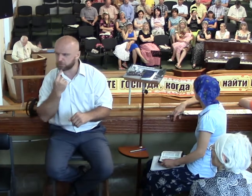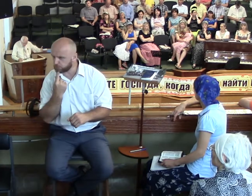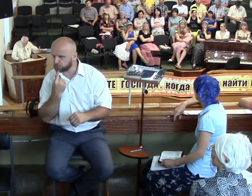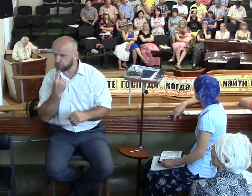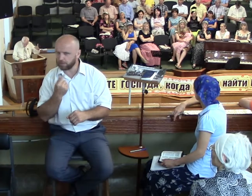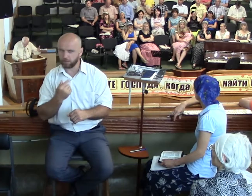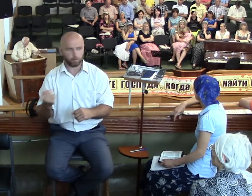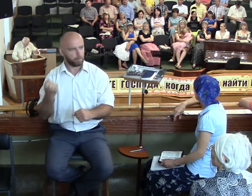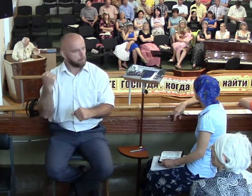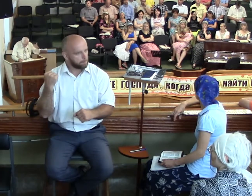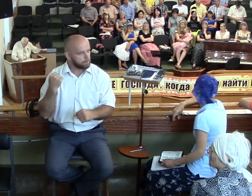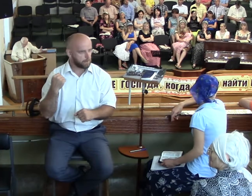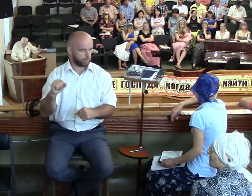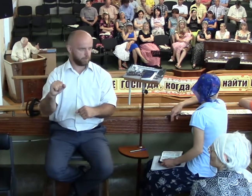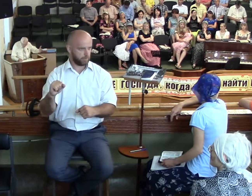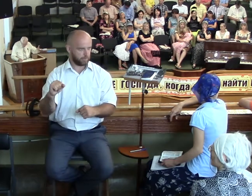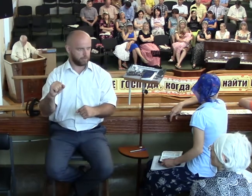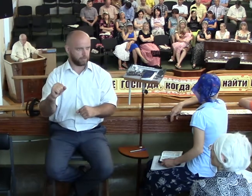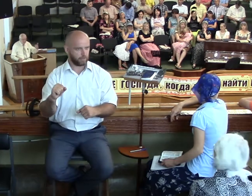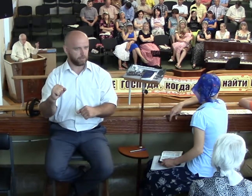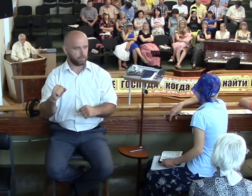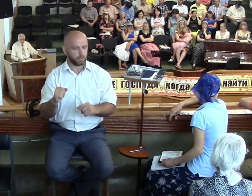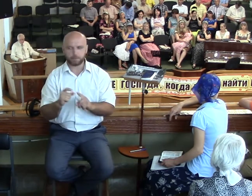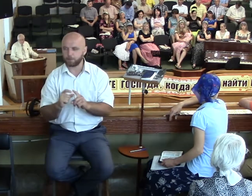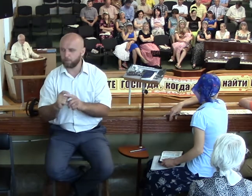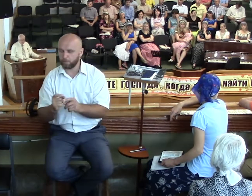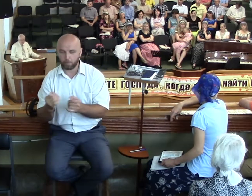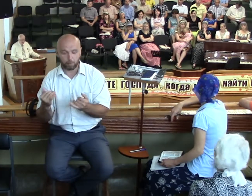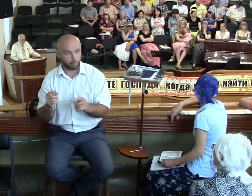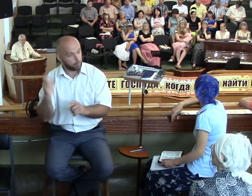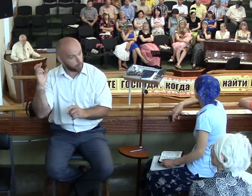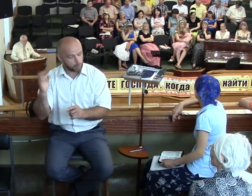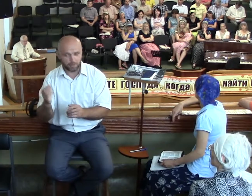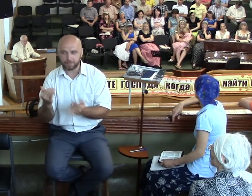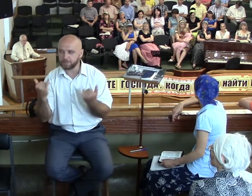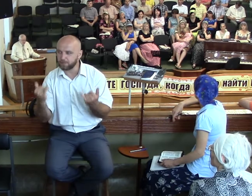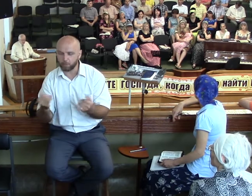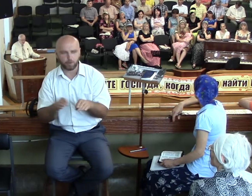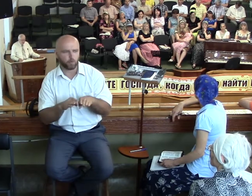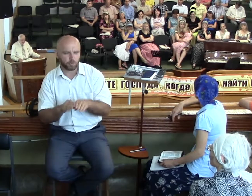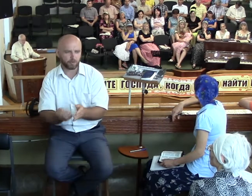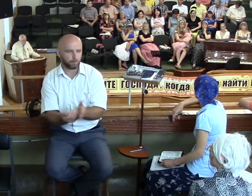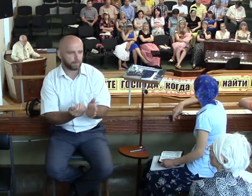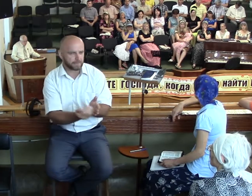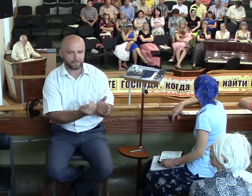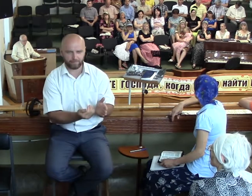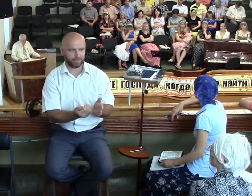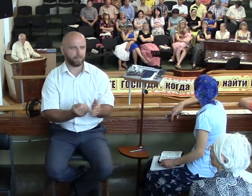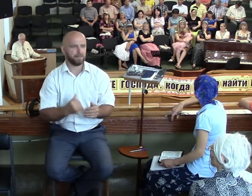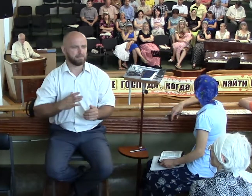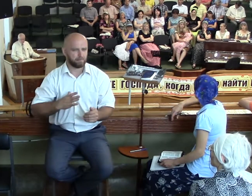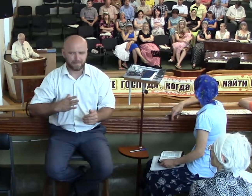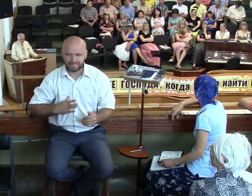Вы выдерживаете сегодня, но выдержите, еще вам нужно выдержать. Еще терпения надо. Еще